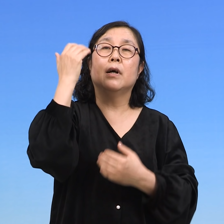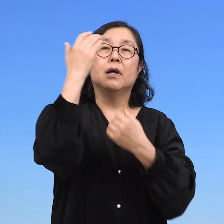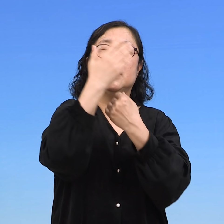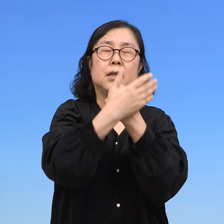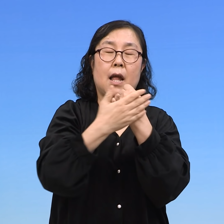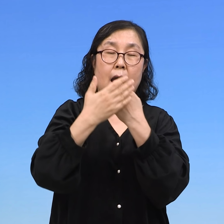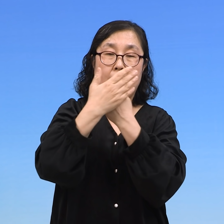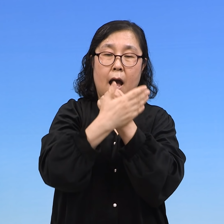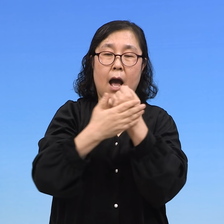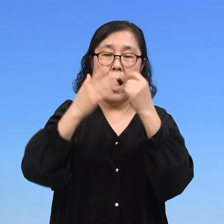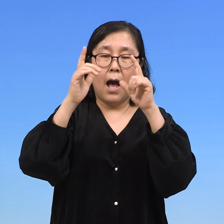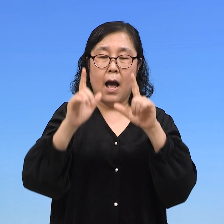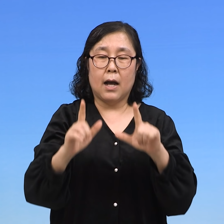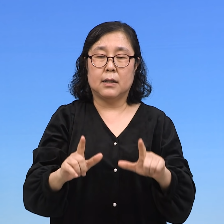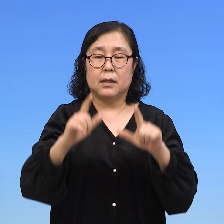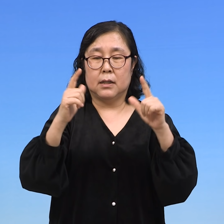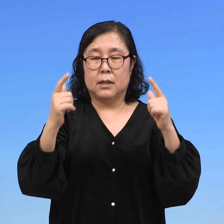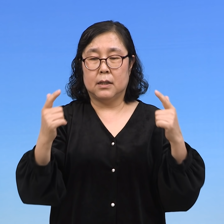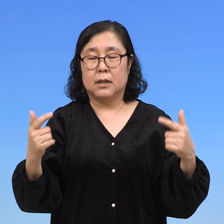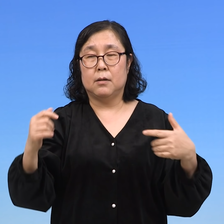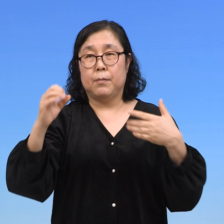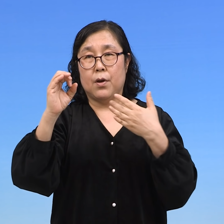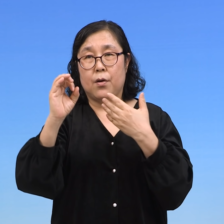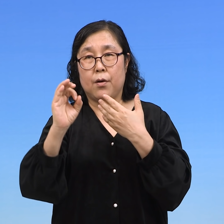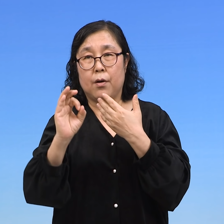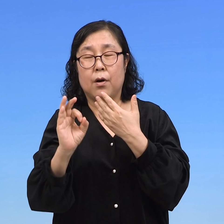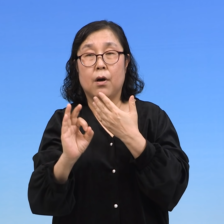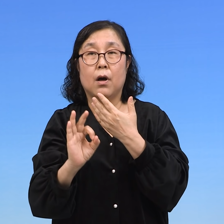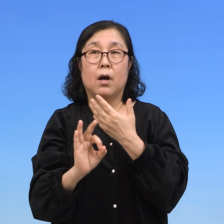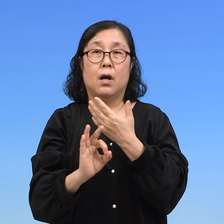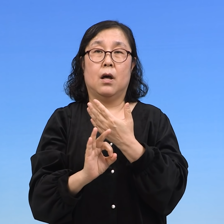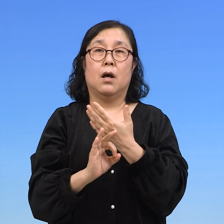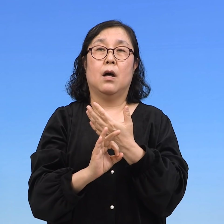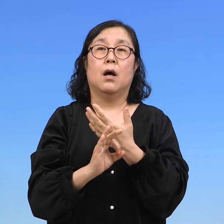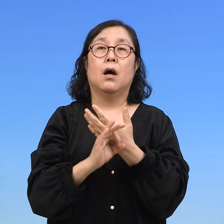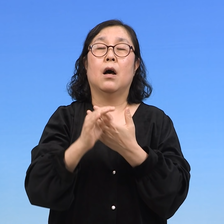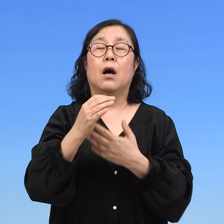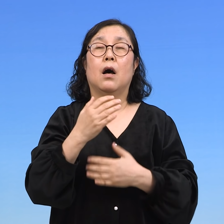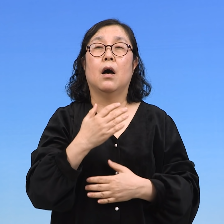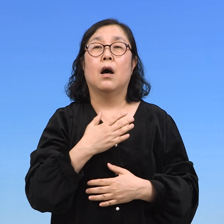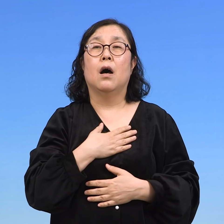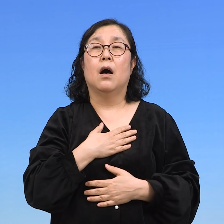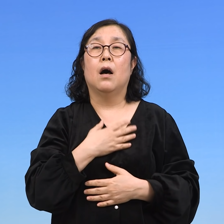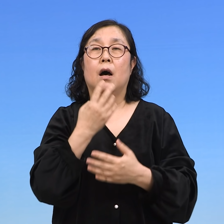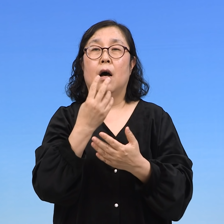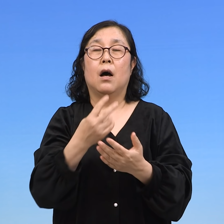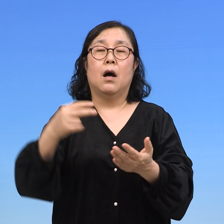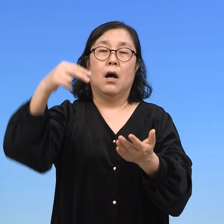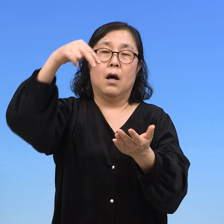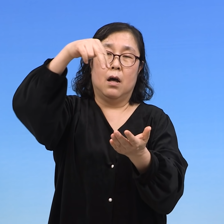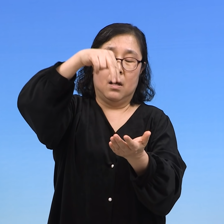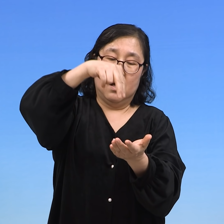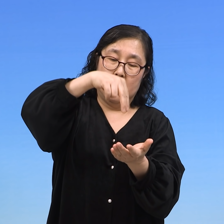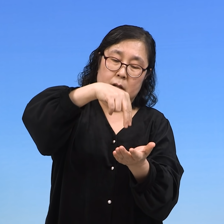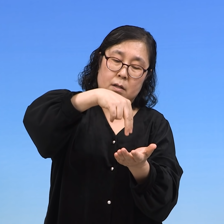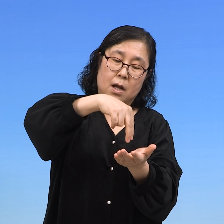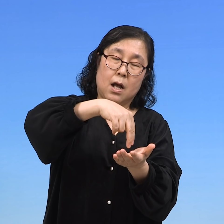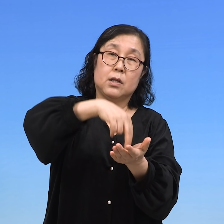모든 것을 너무 중간 한마디입니다 은혜 아니면 나